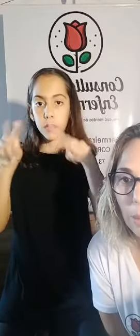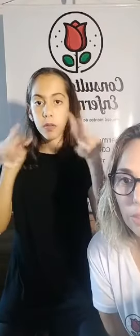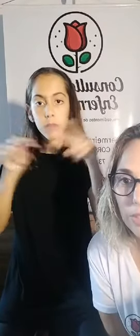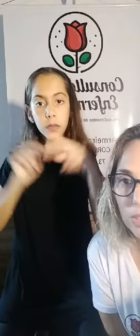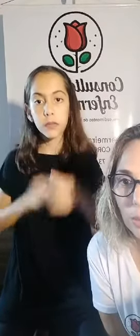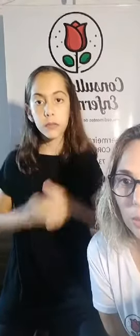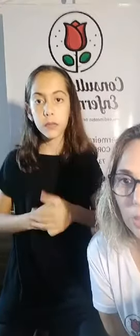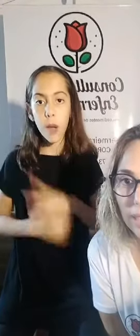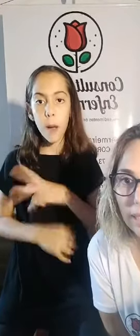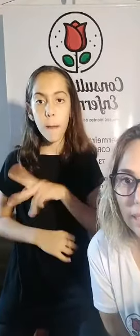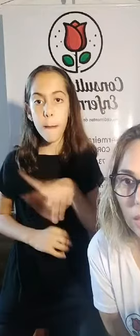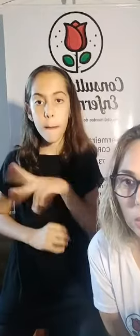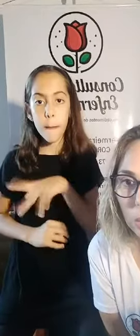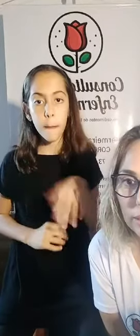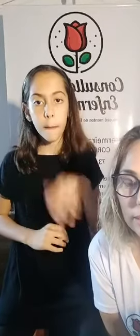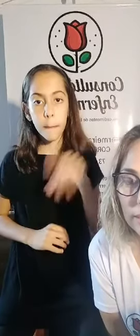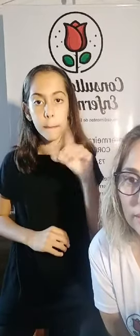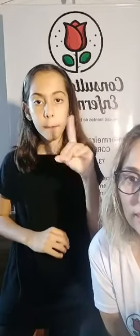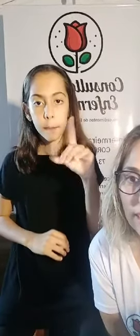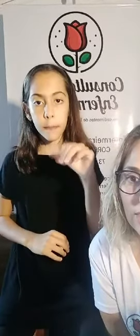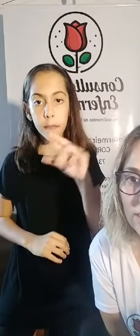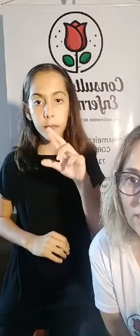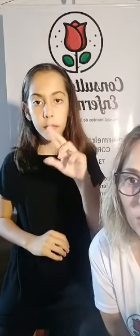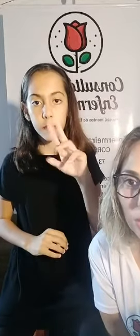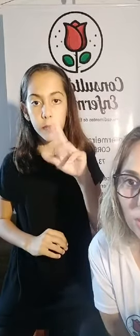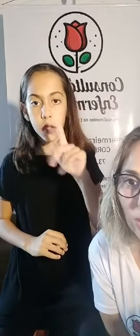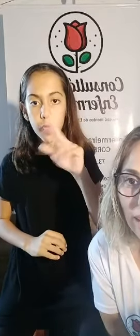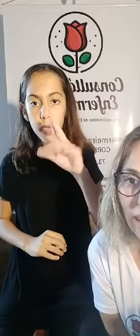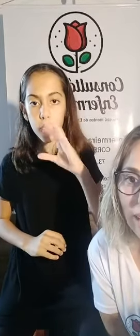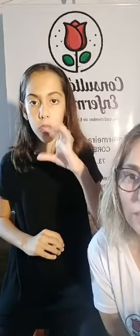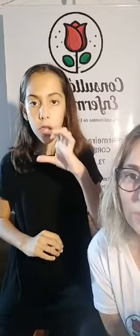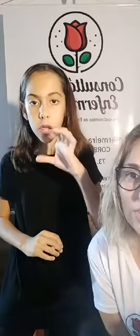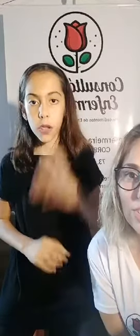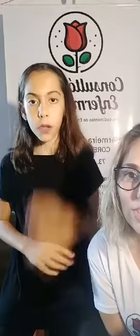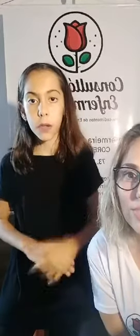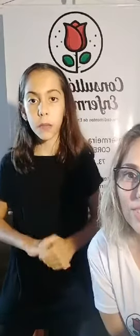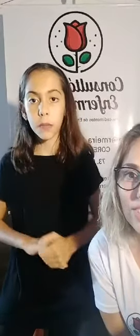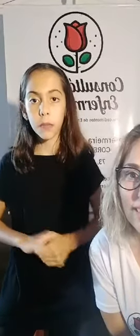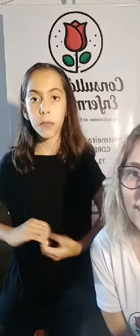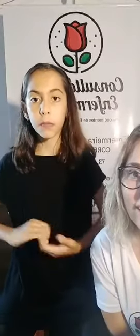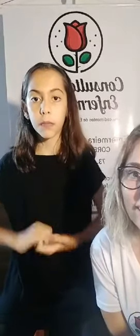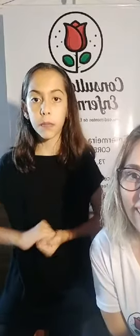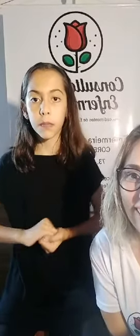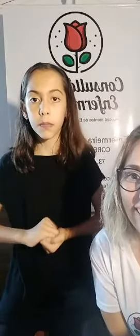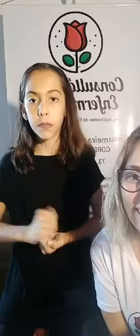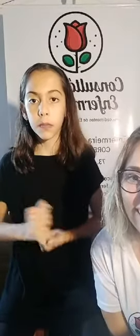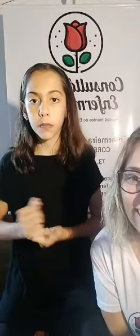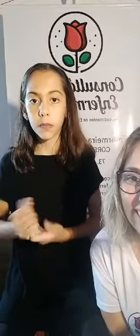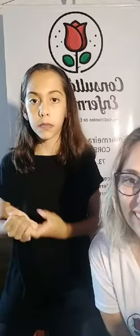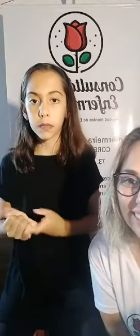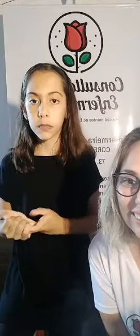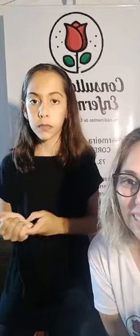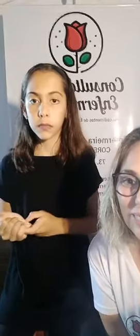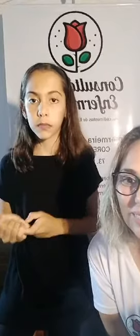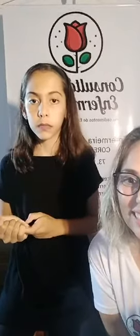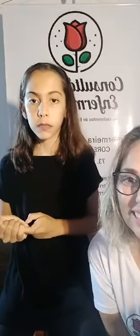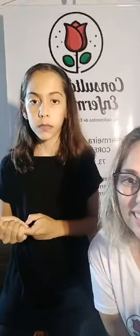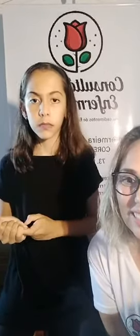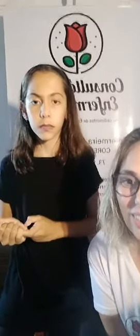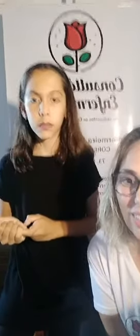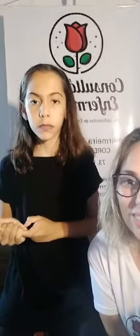a professora Darluce, se ela já se encontra online, para a gente dividir essa tela.